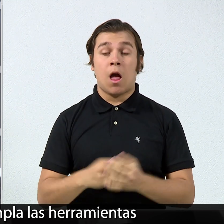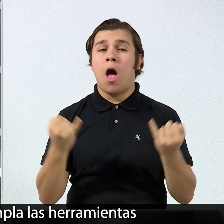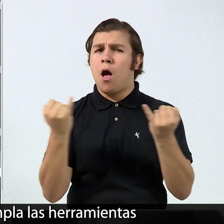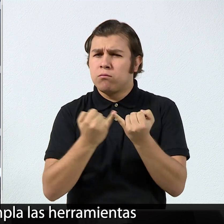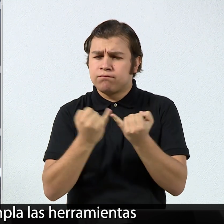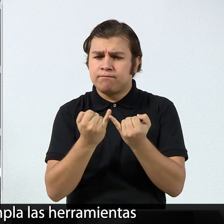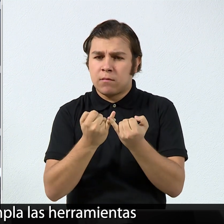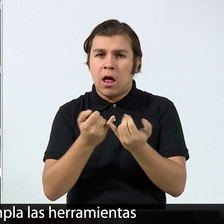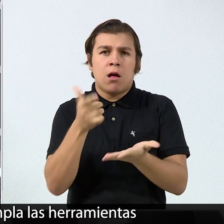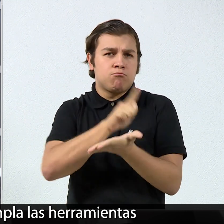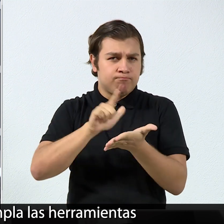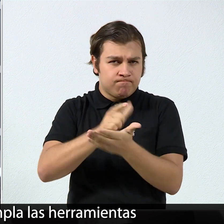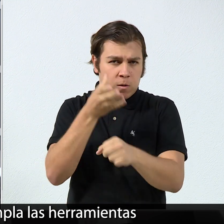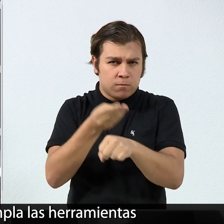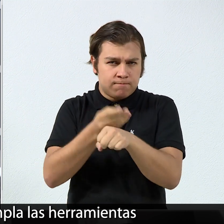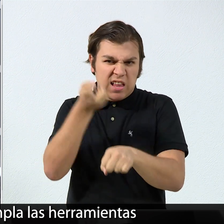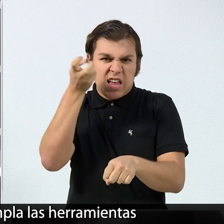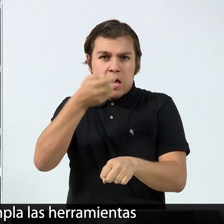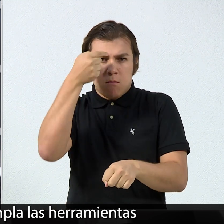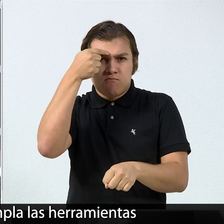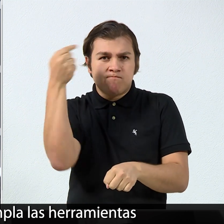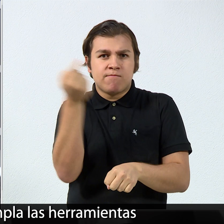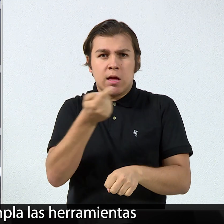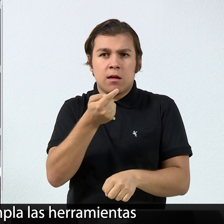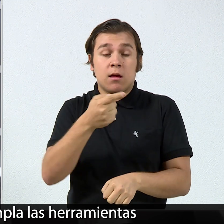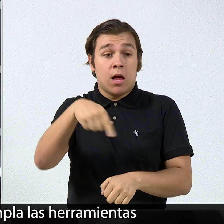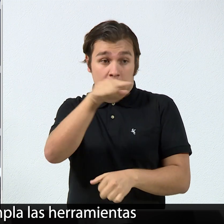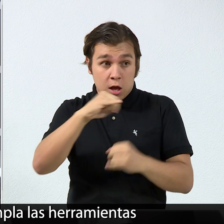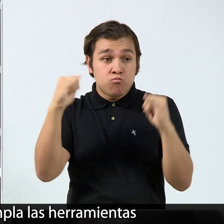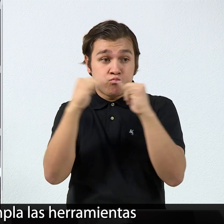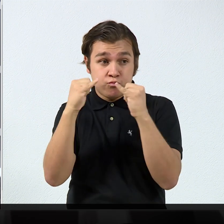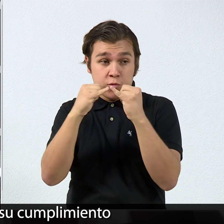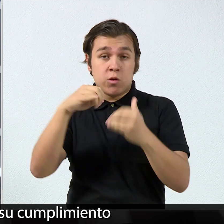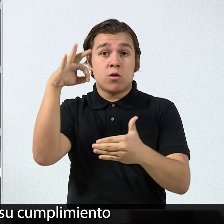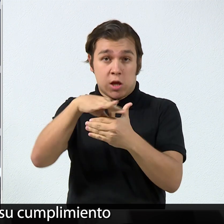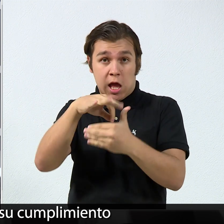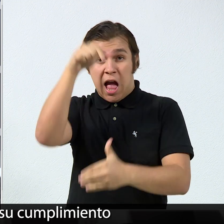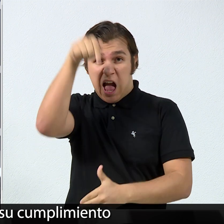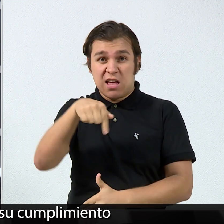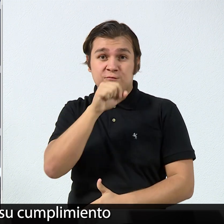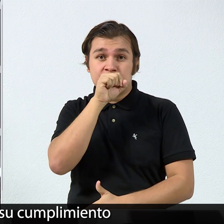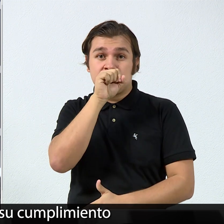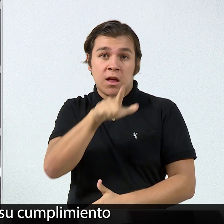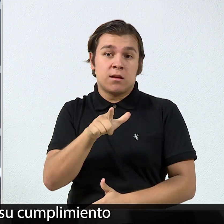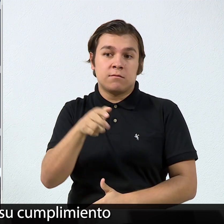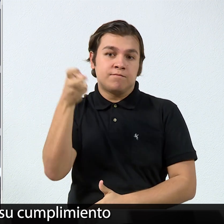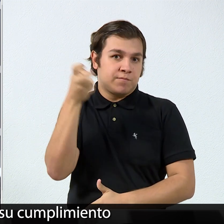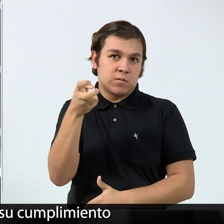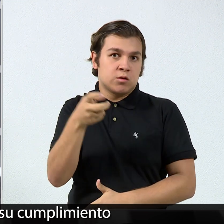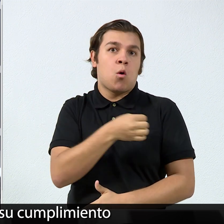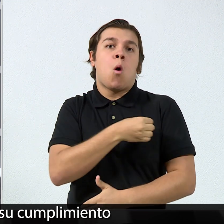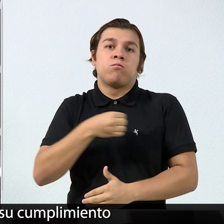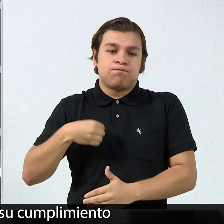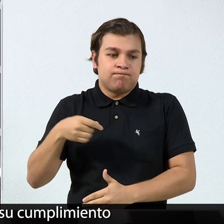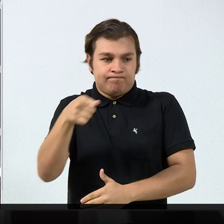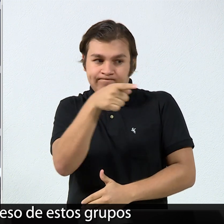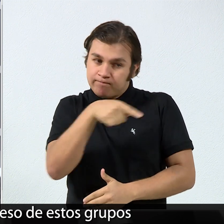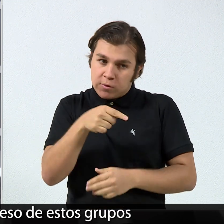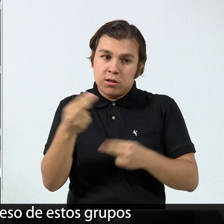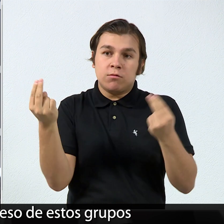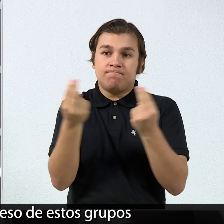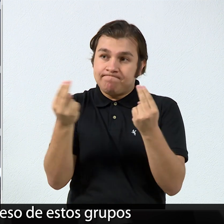esta reforma contempla las herramientas para que el órgano electoral en Jalisco pueda obligar a su cumplimiento a los partidos